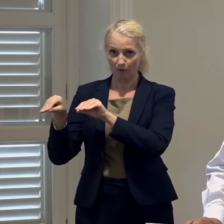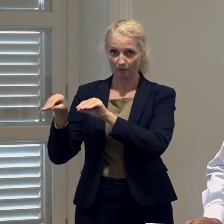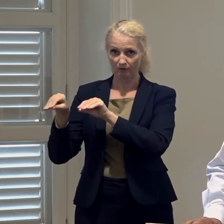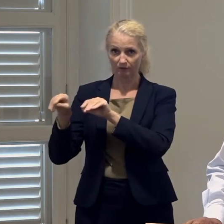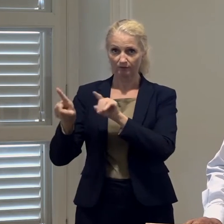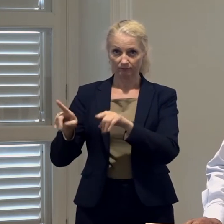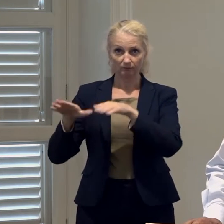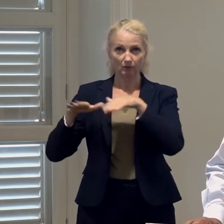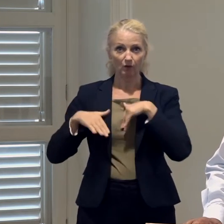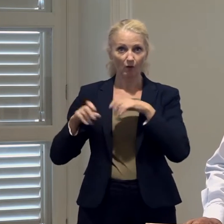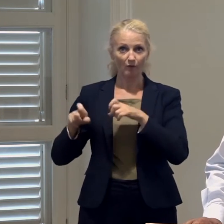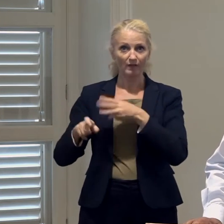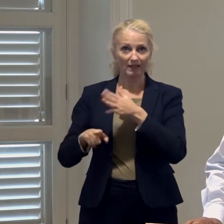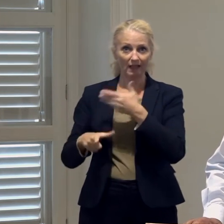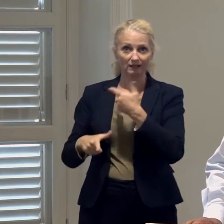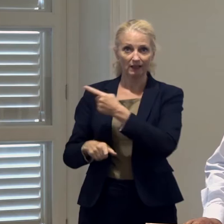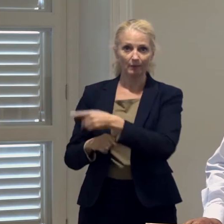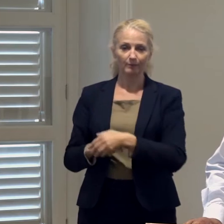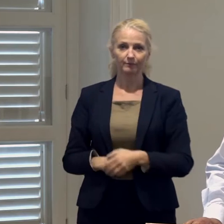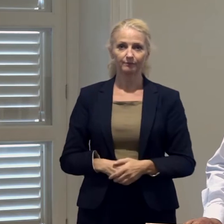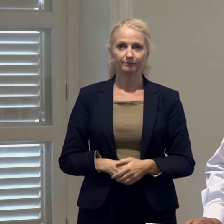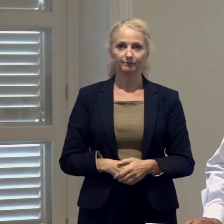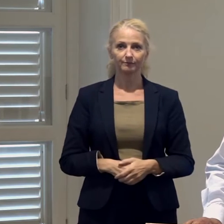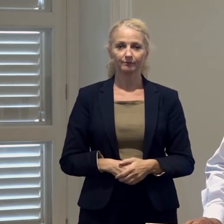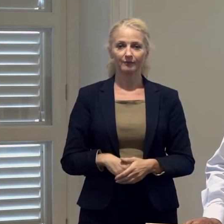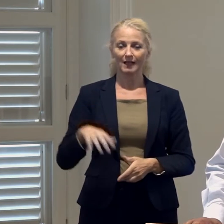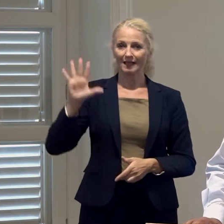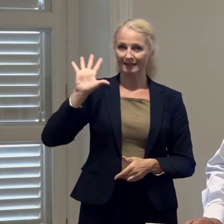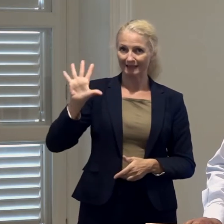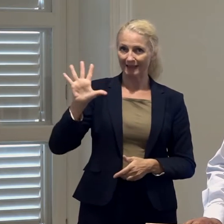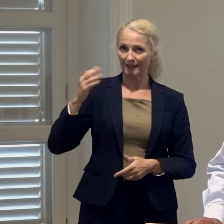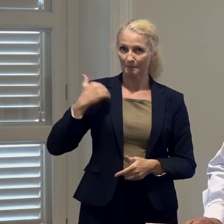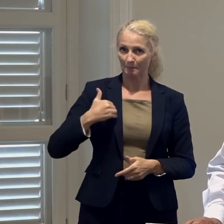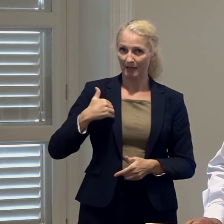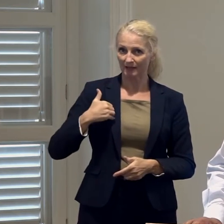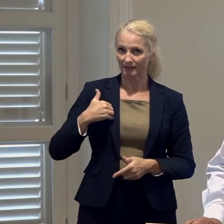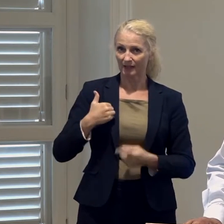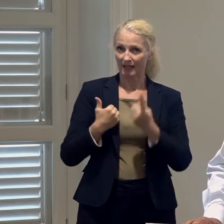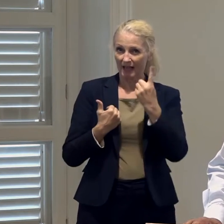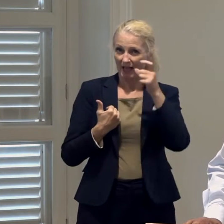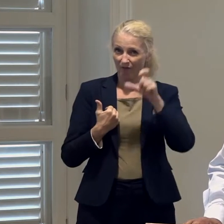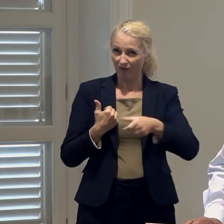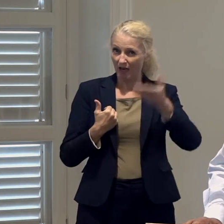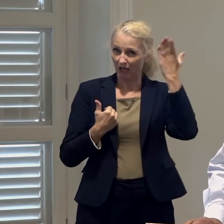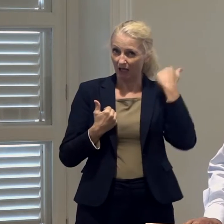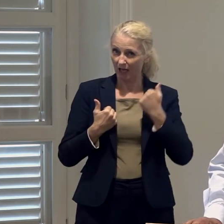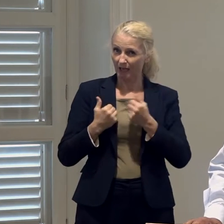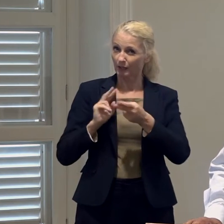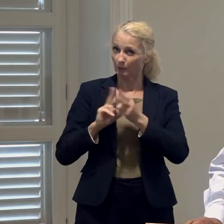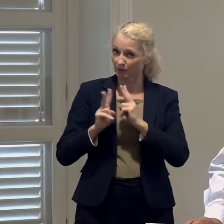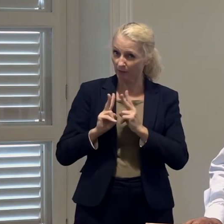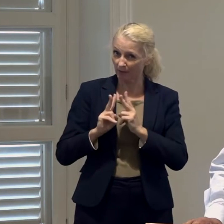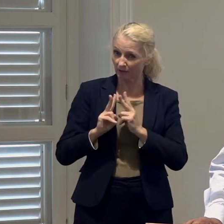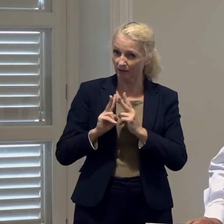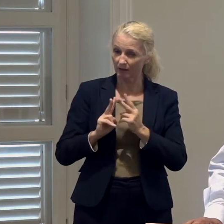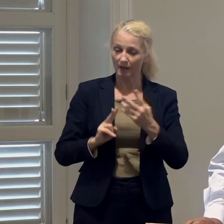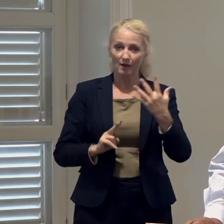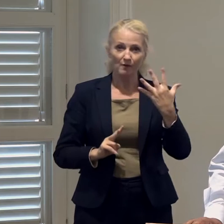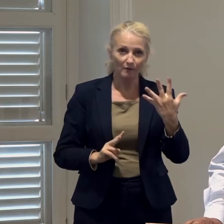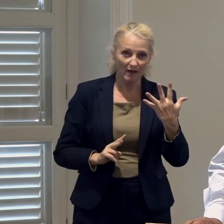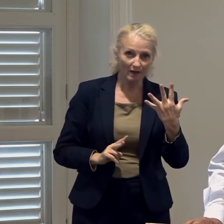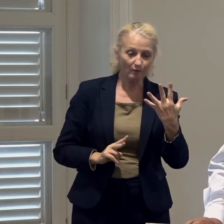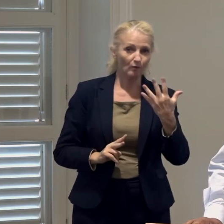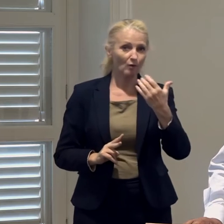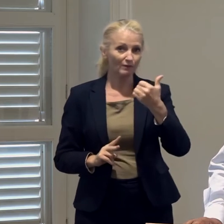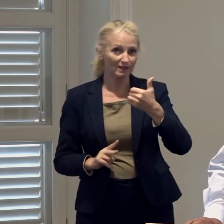Bonaire. Van ieder 10 mensen die ruim een week geleden besmet raakten, waren 5 à 6